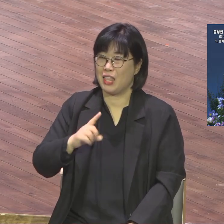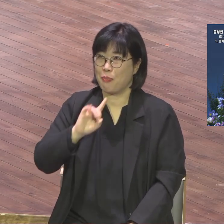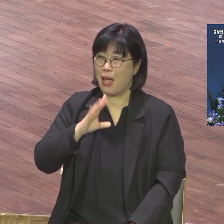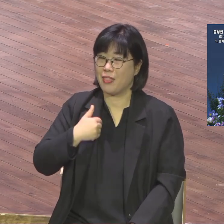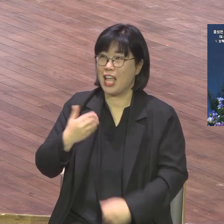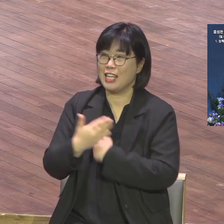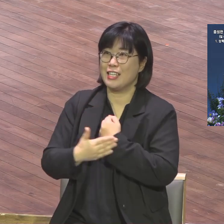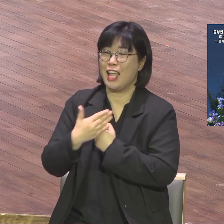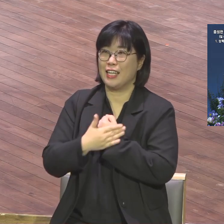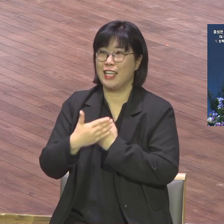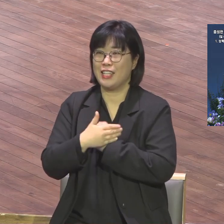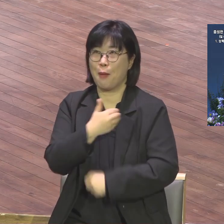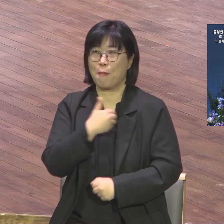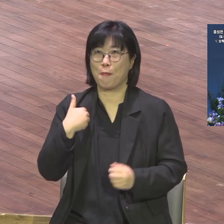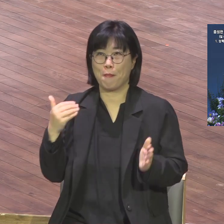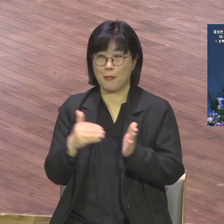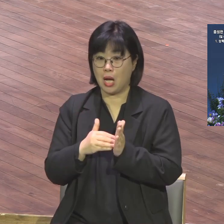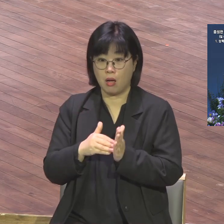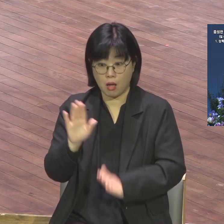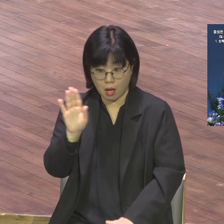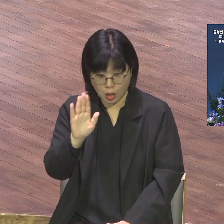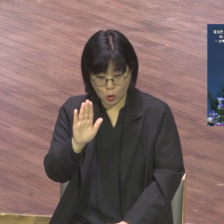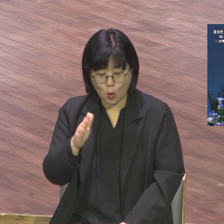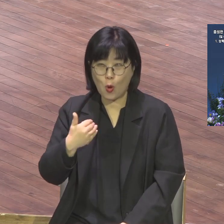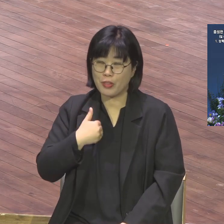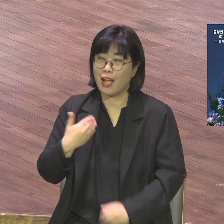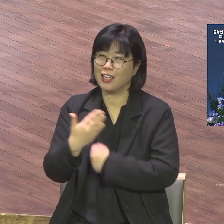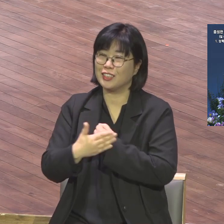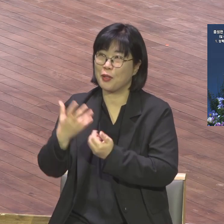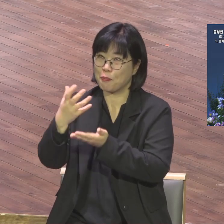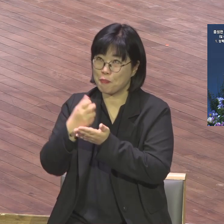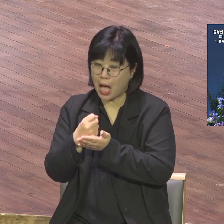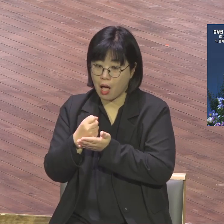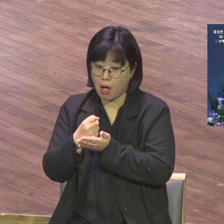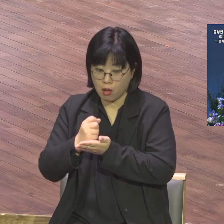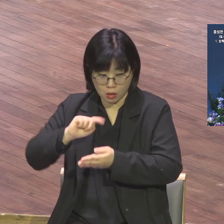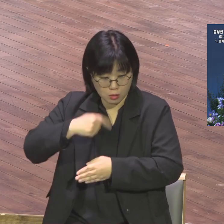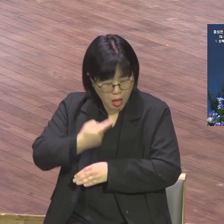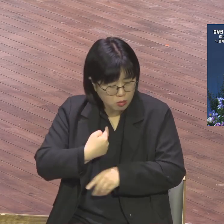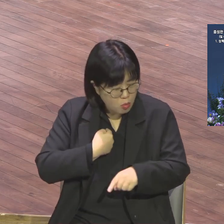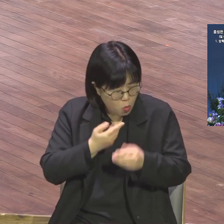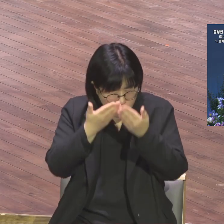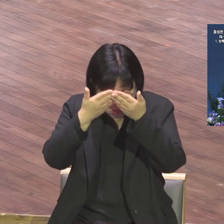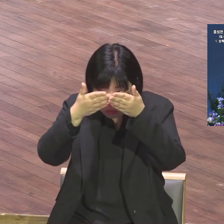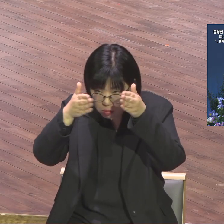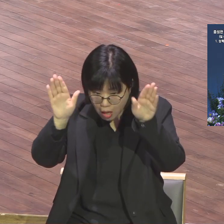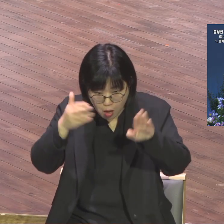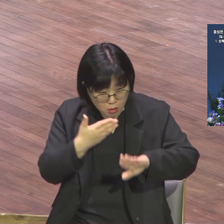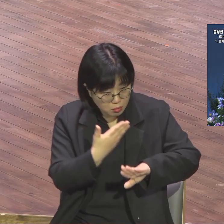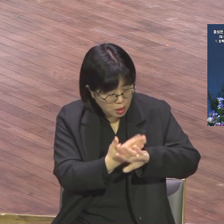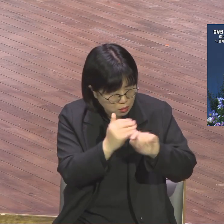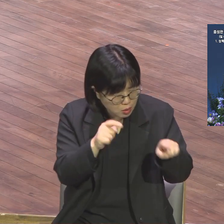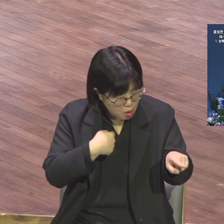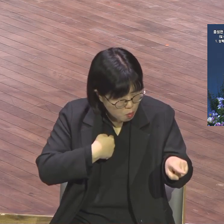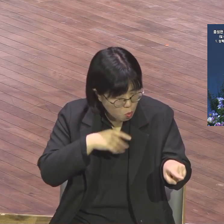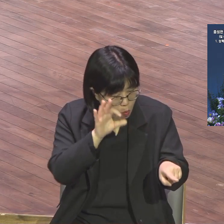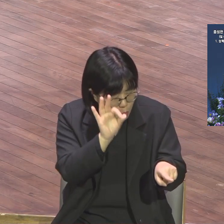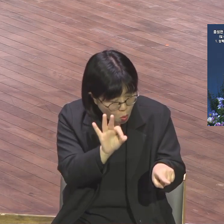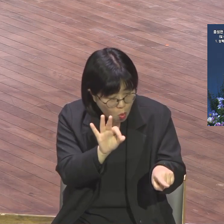보면서 너무 기뻐한 거예요. 이 사람이 얼마나 자랐는가 그 척도를